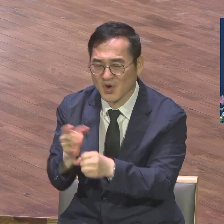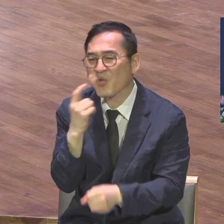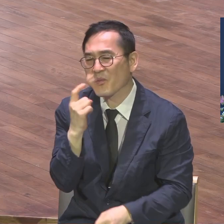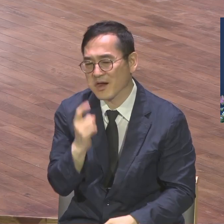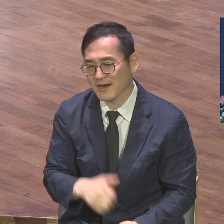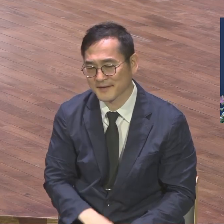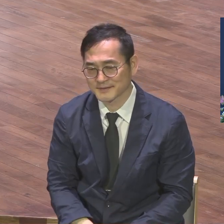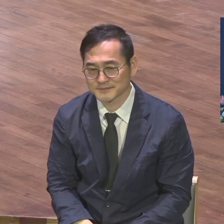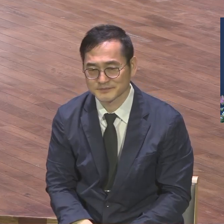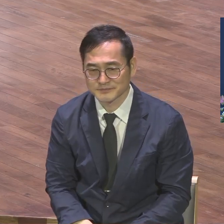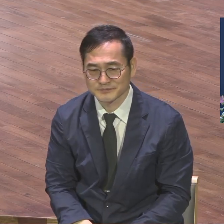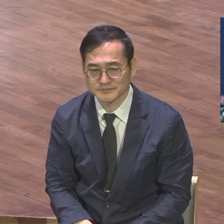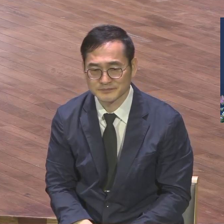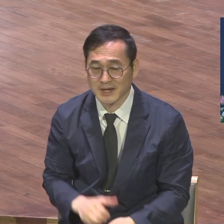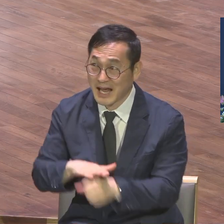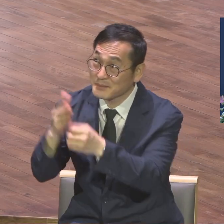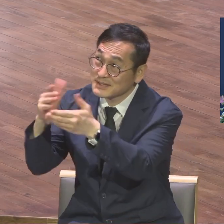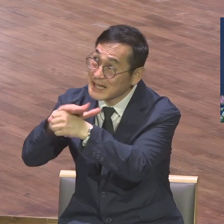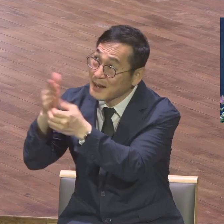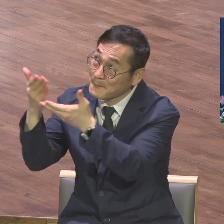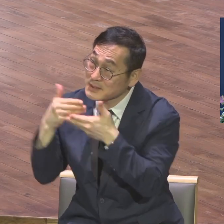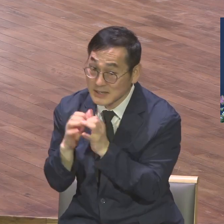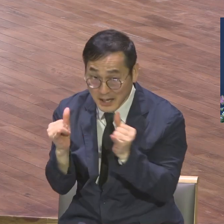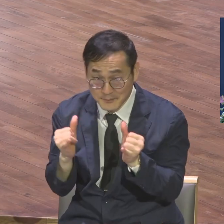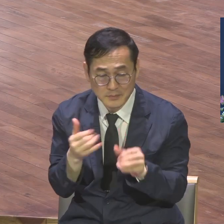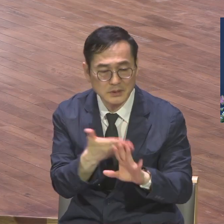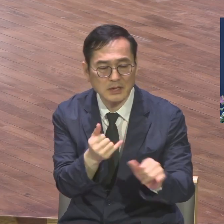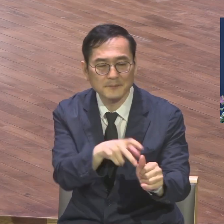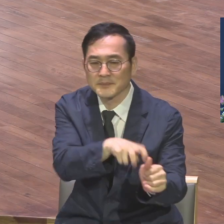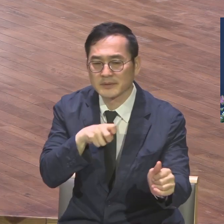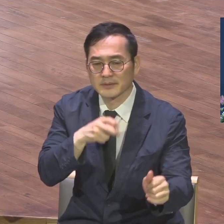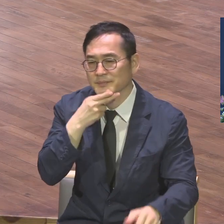하나님의 사랑을 받는 사람은요 남을 미워할 수 없어요.